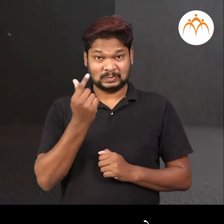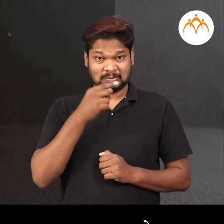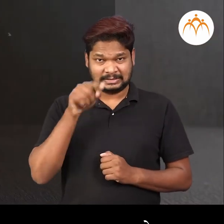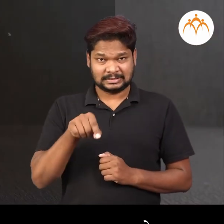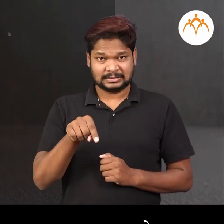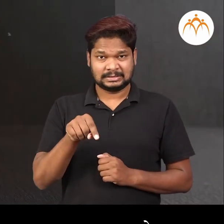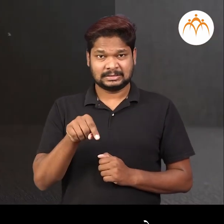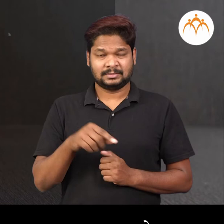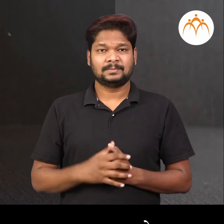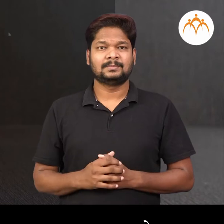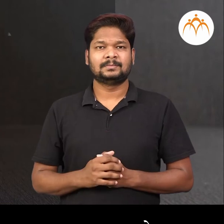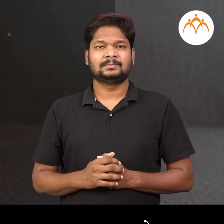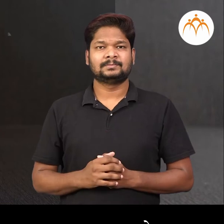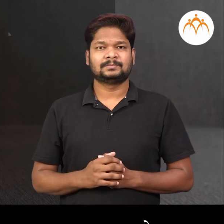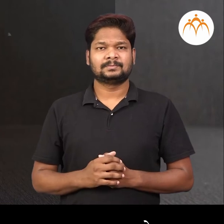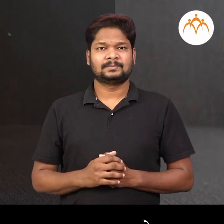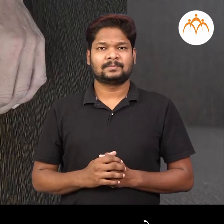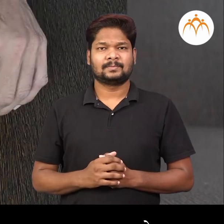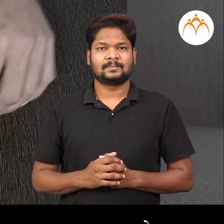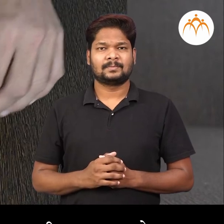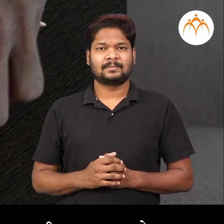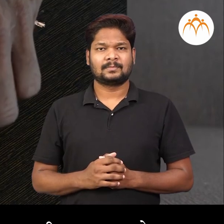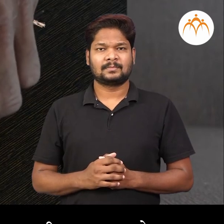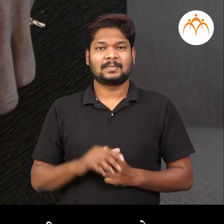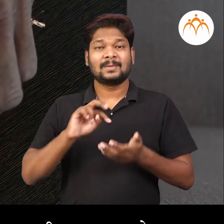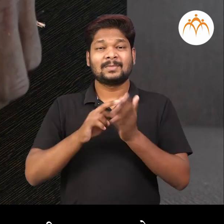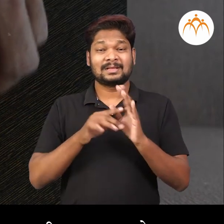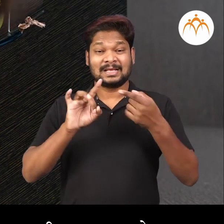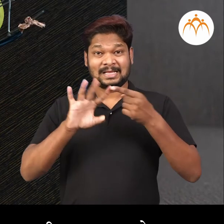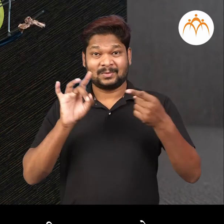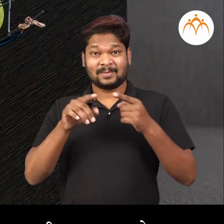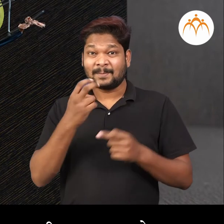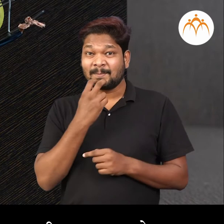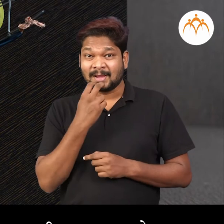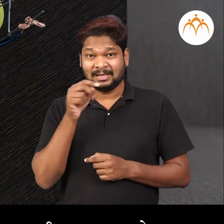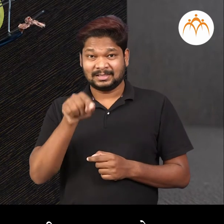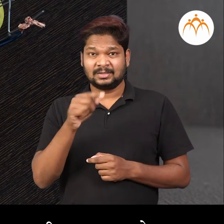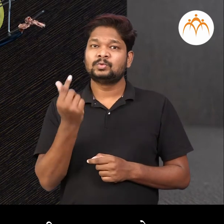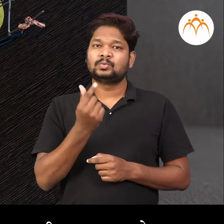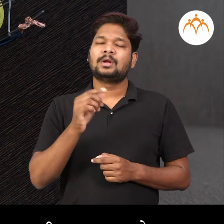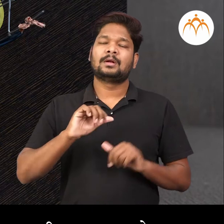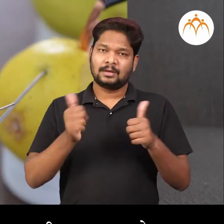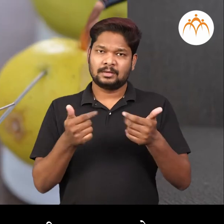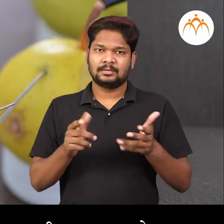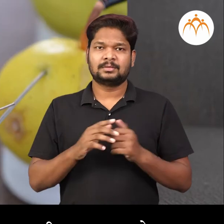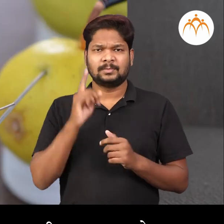आप पहला आवश्यक असलेला इलेक्ट्रिकल बैटरी तयार करण्यासाठी